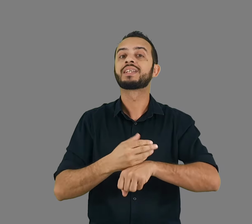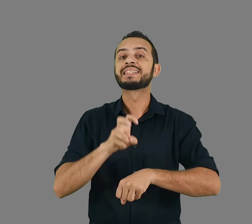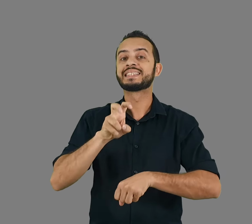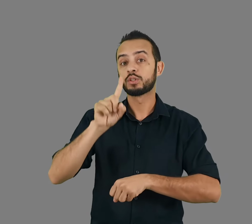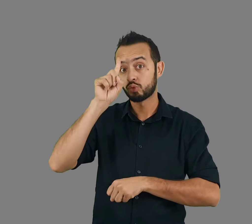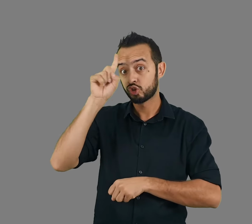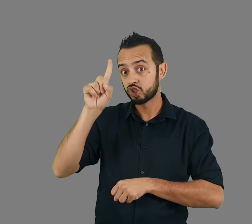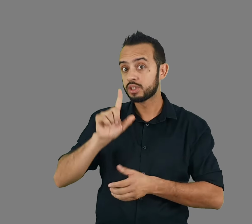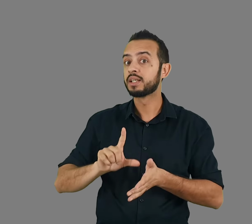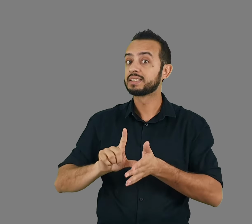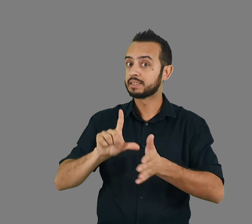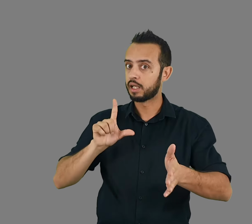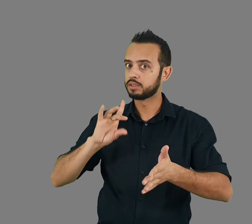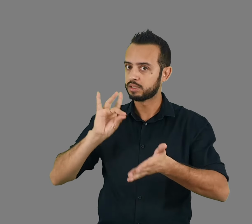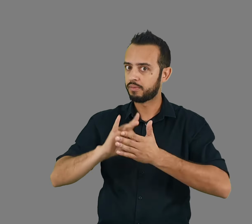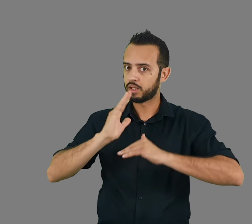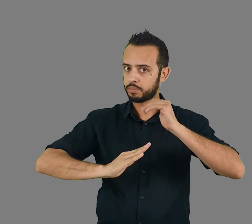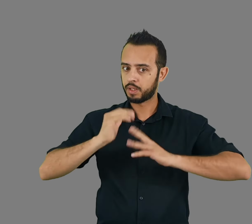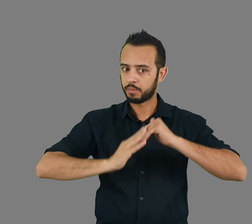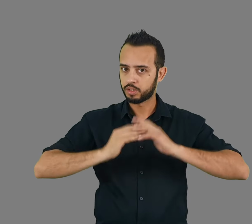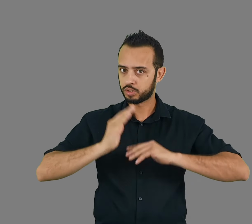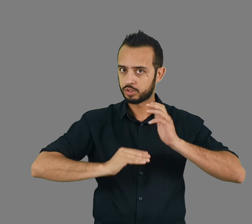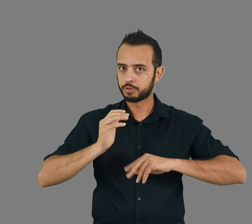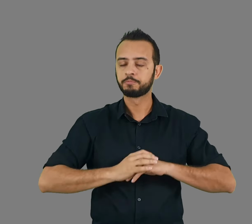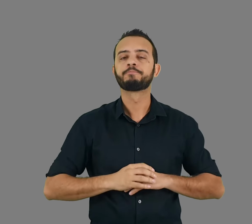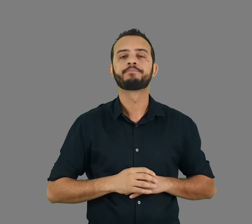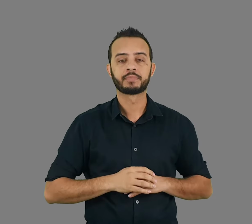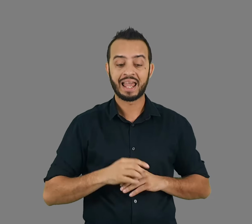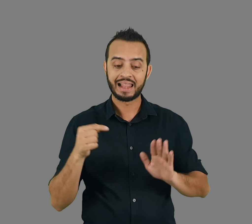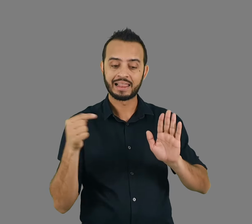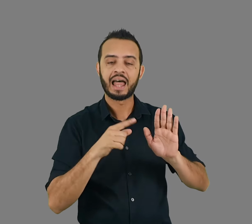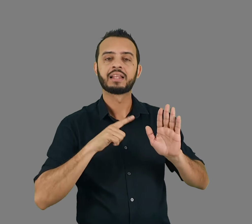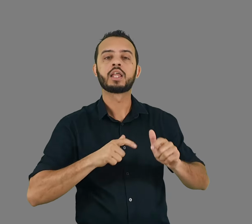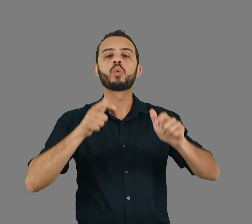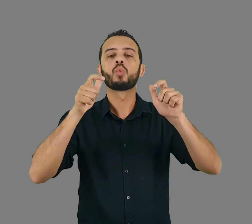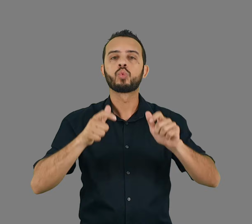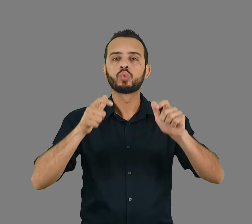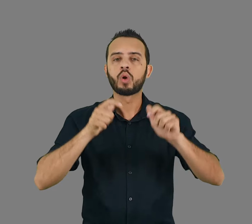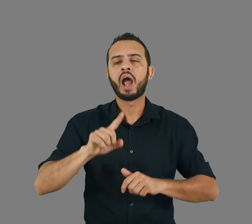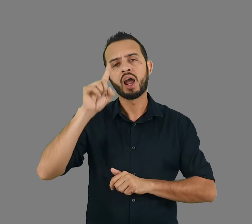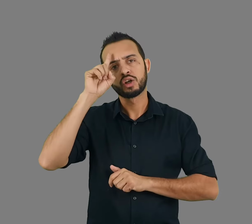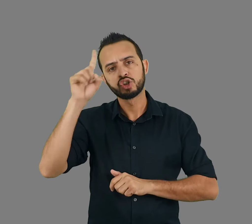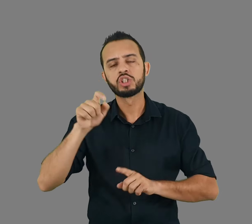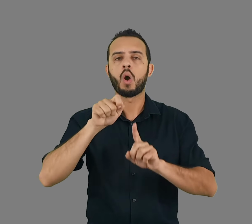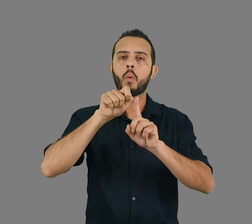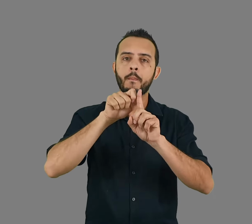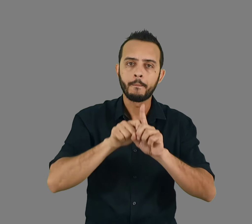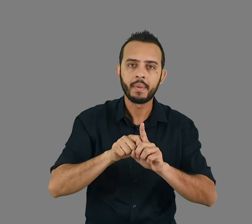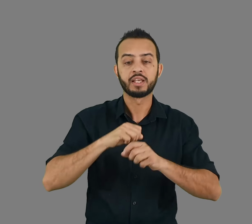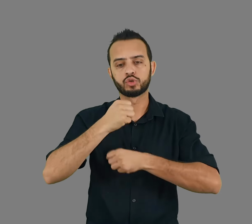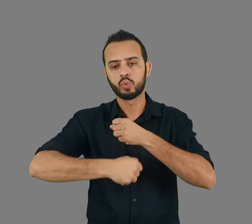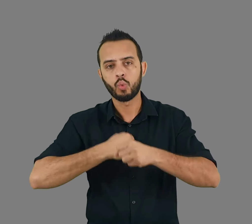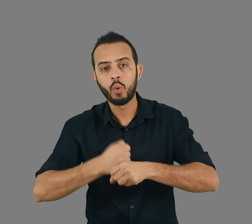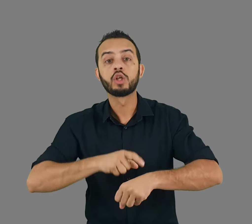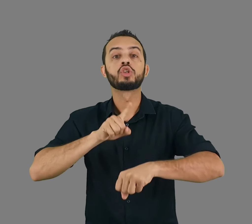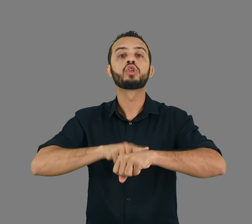dias de sua realização, onde constará local, dia, mês, ano, hora da primeira e